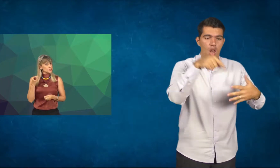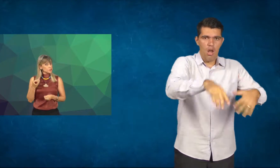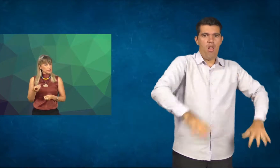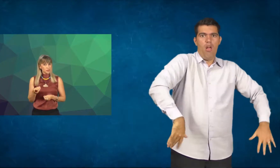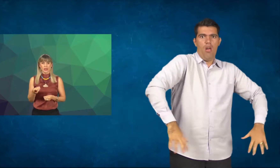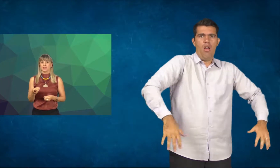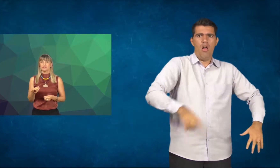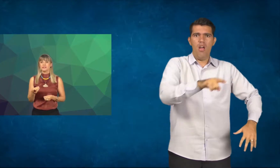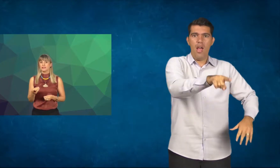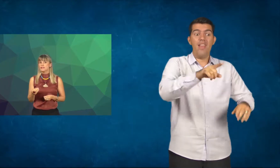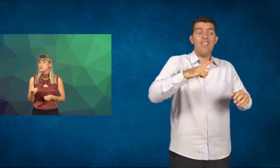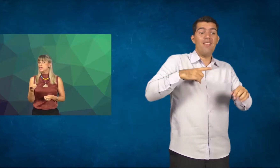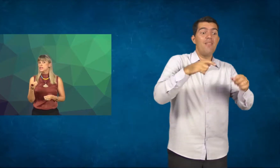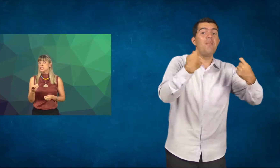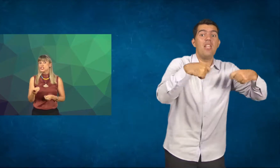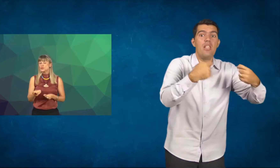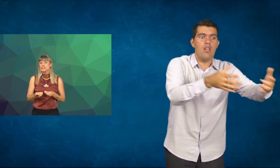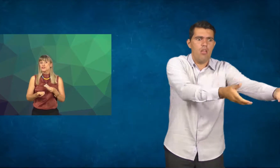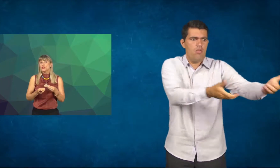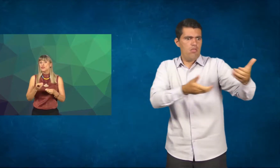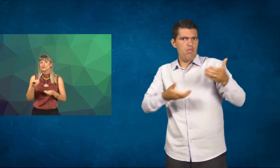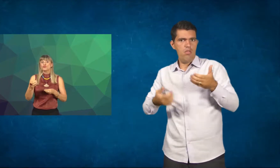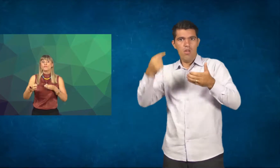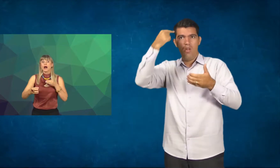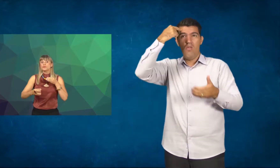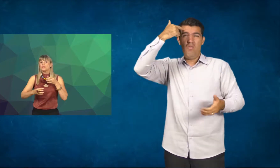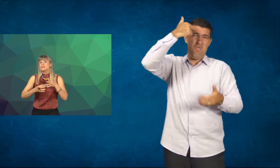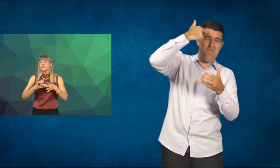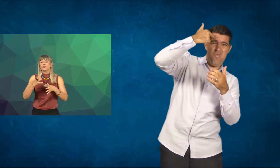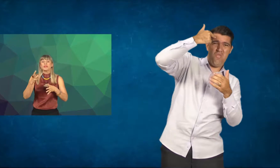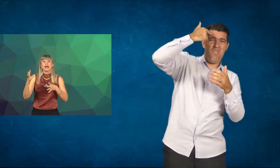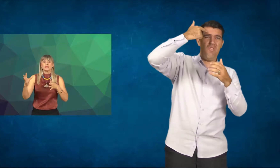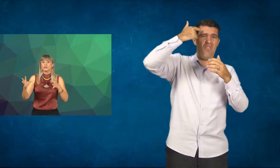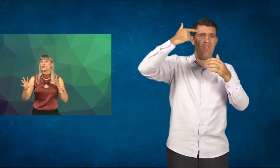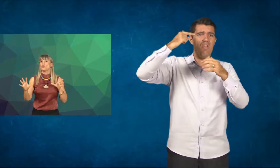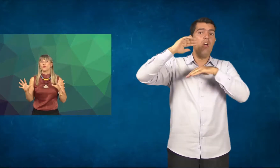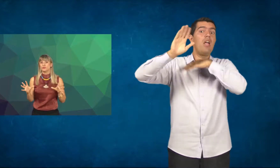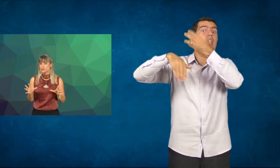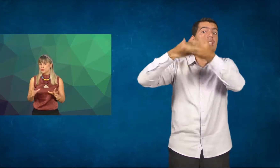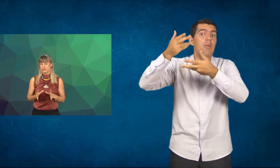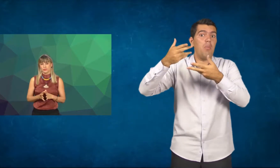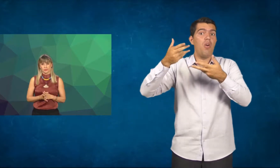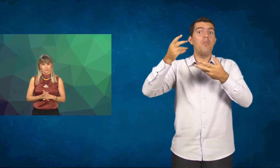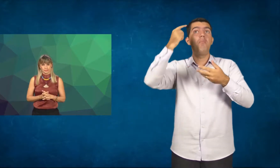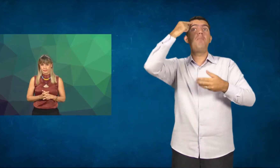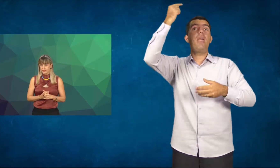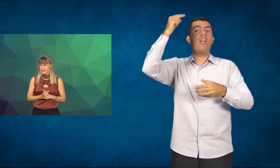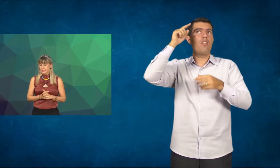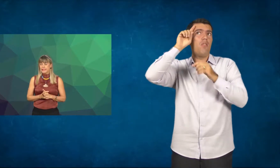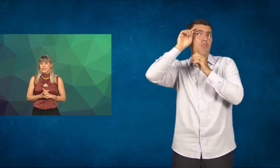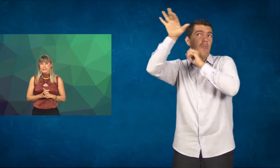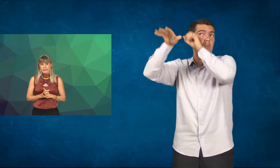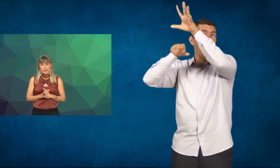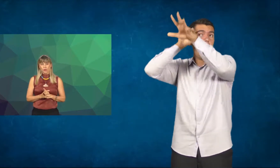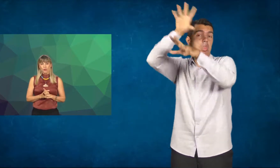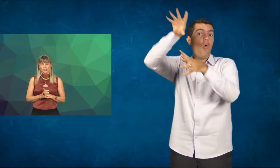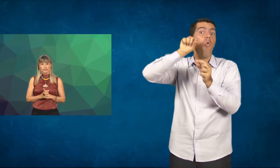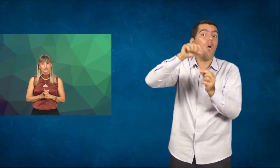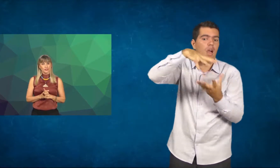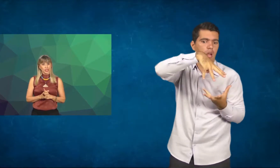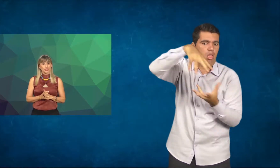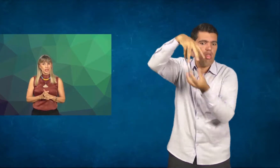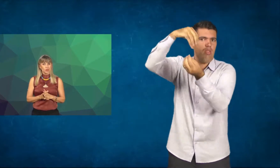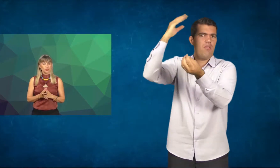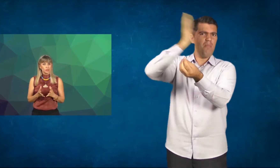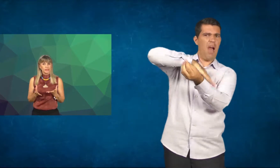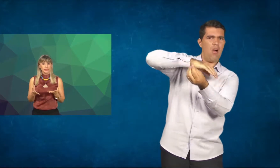suas cabeças perfuradas na esperança de que os espíritos maus se desapropriassem do corpo do indivíduo. Então, como a